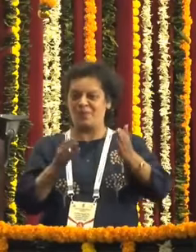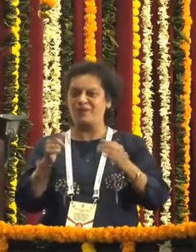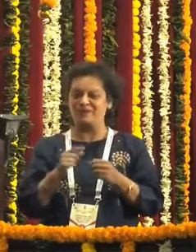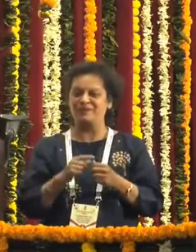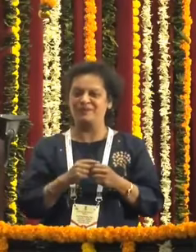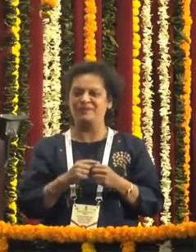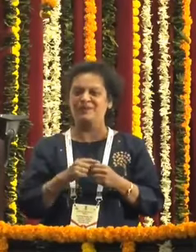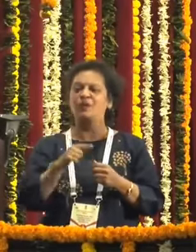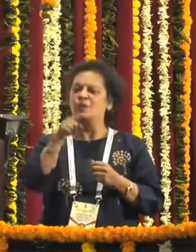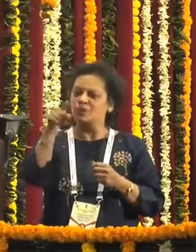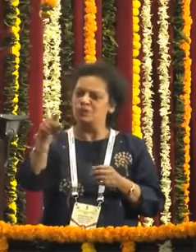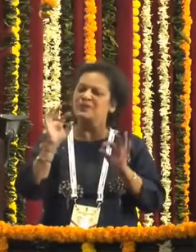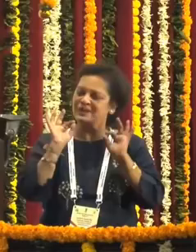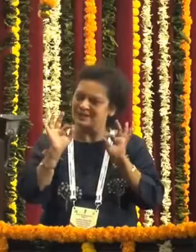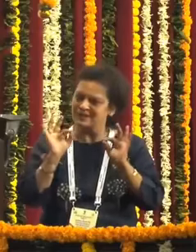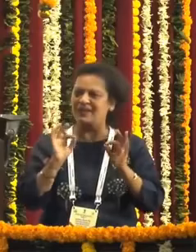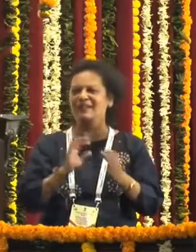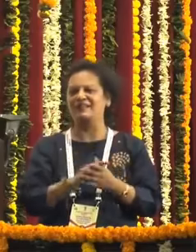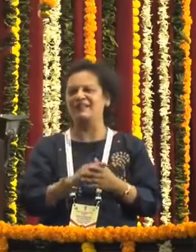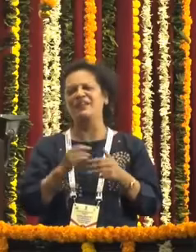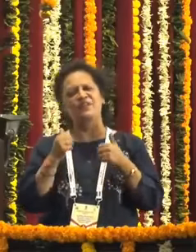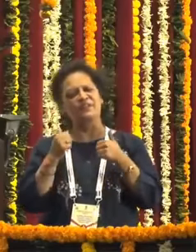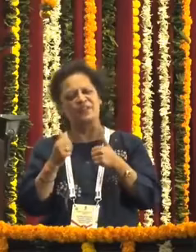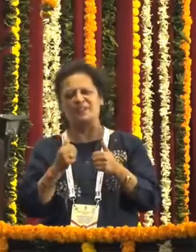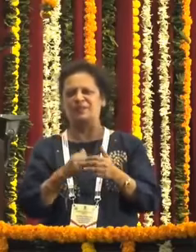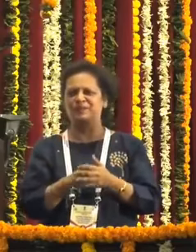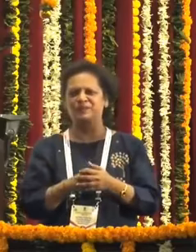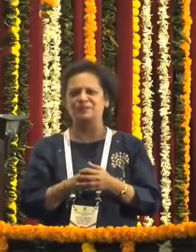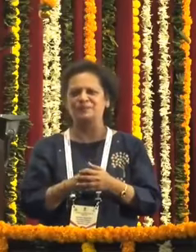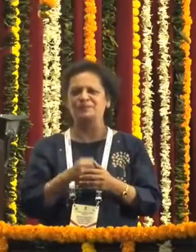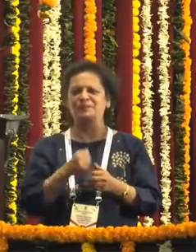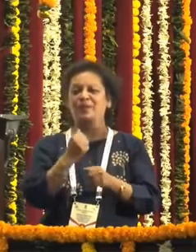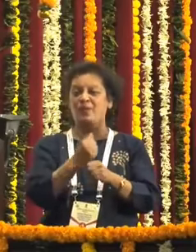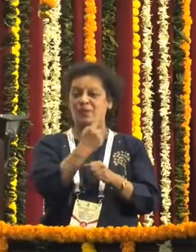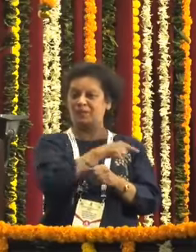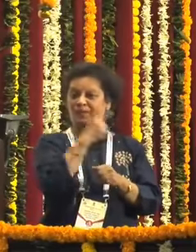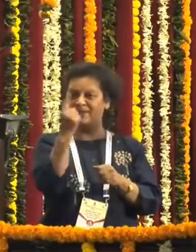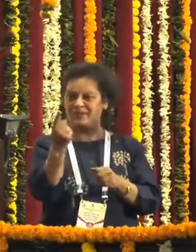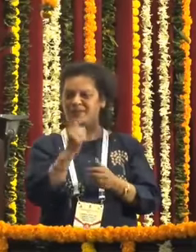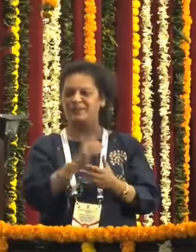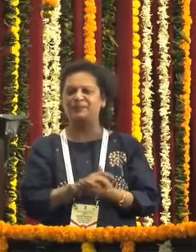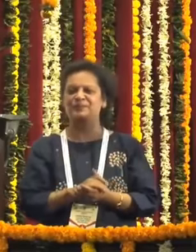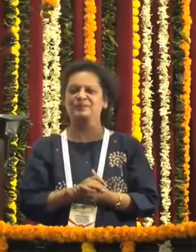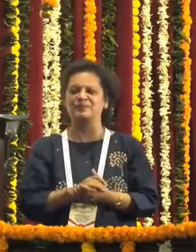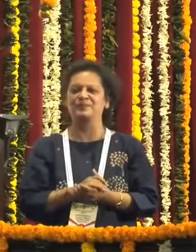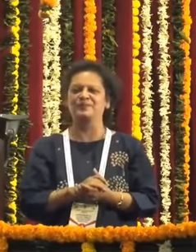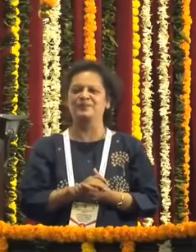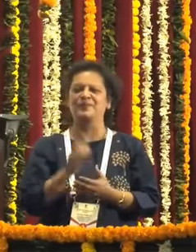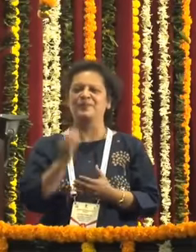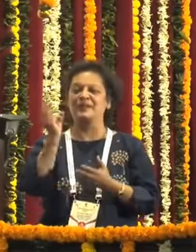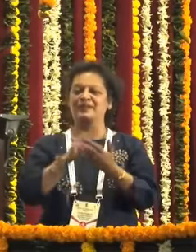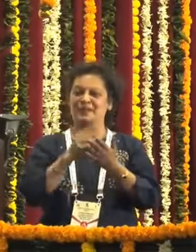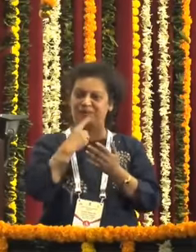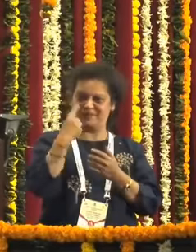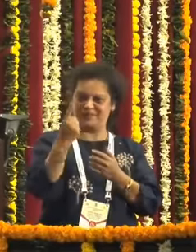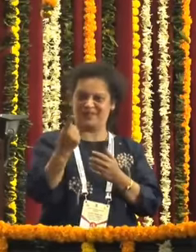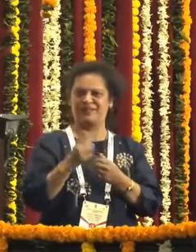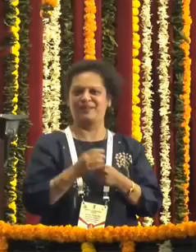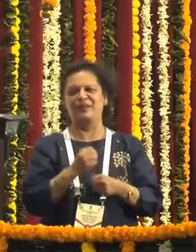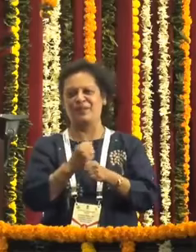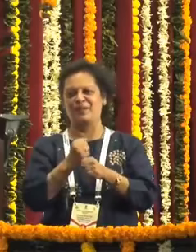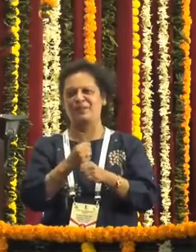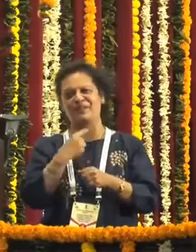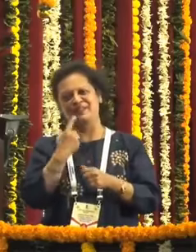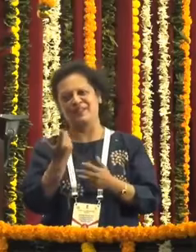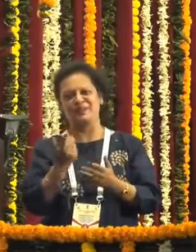या लोकांच्या हितासाठी सरकार हे खोके सरकार तुम्ही जे म्हणता हे लोकांच्या हितासाठी खोके देणारं सरकार